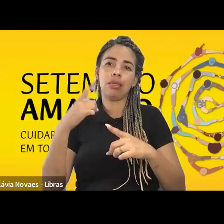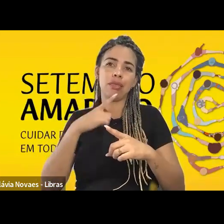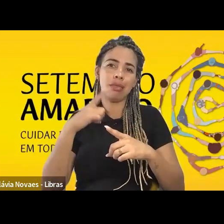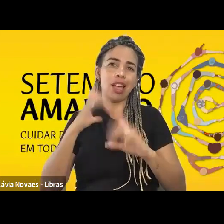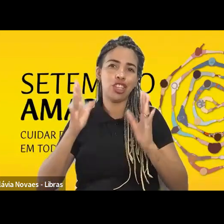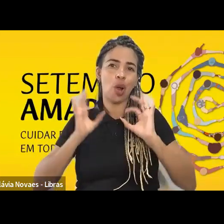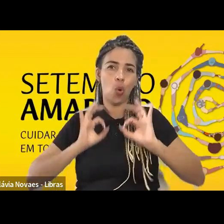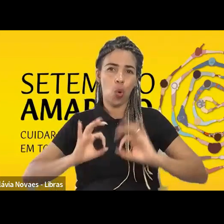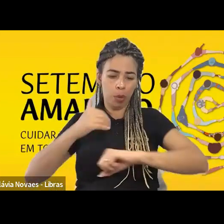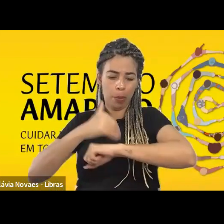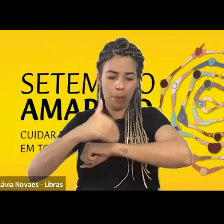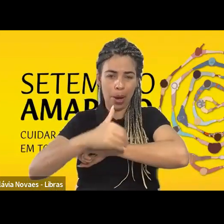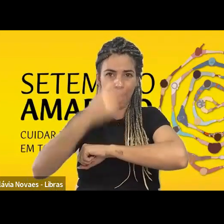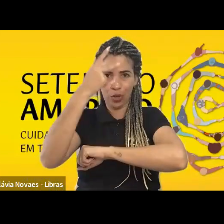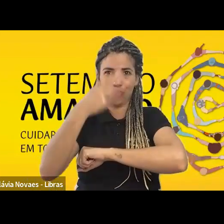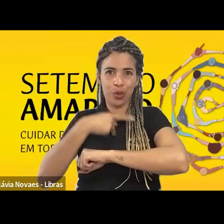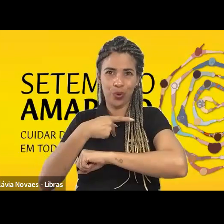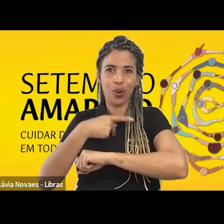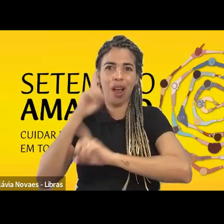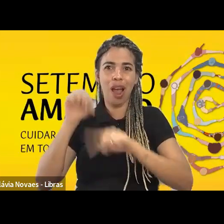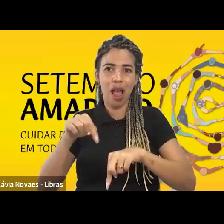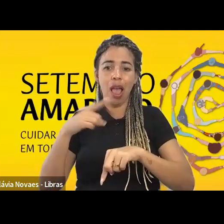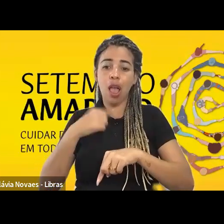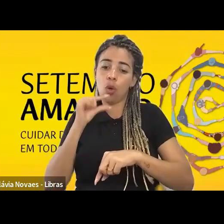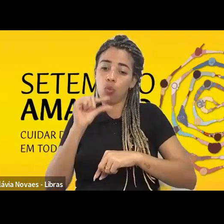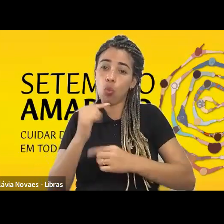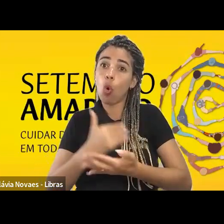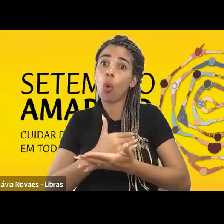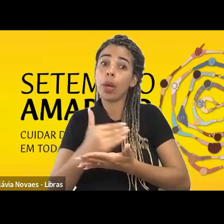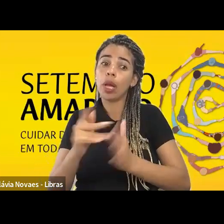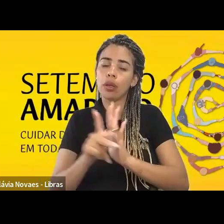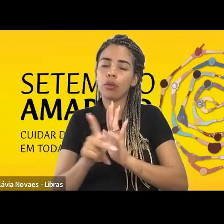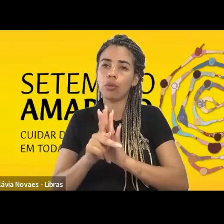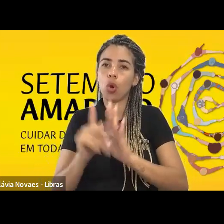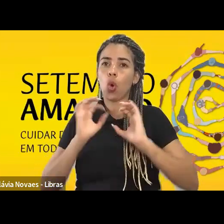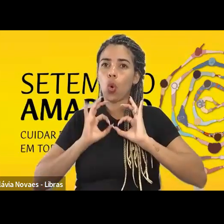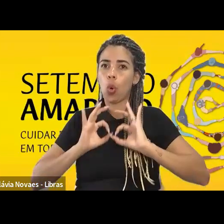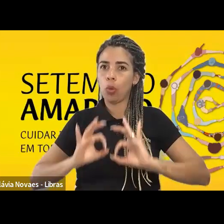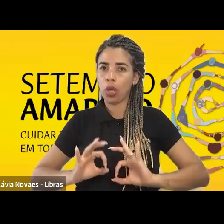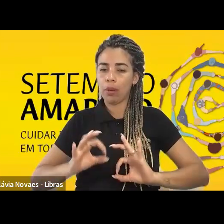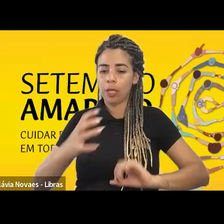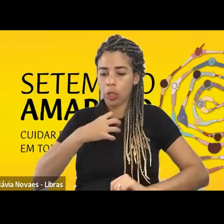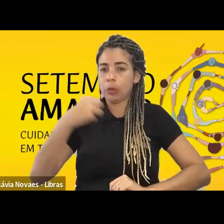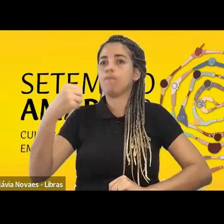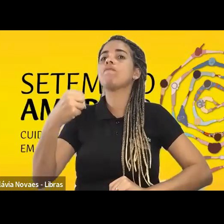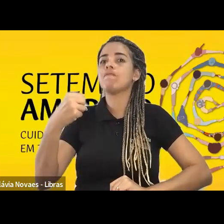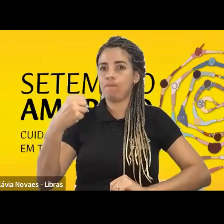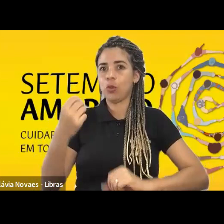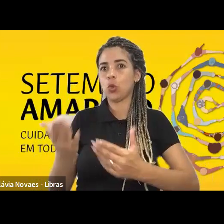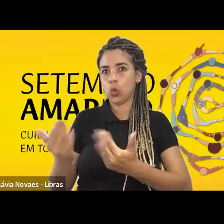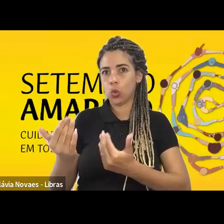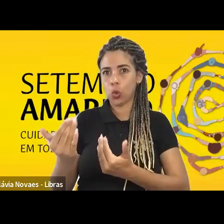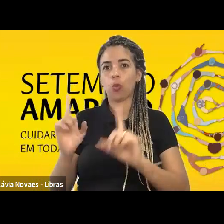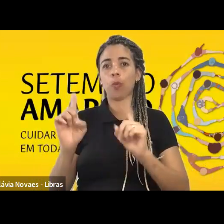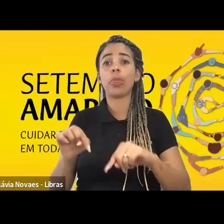comportamento autolesivo é um degrau para o comportamento suicida na adolescência. É a capacidade,